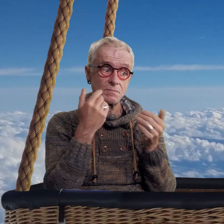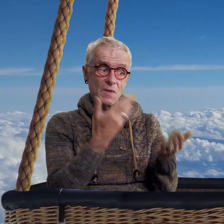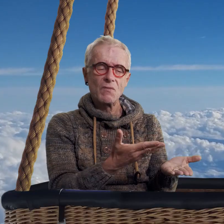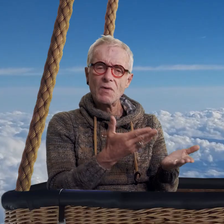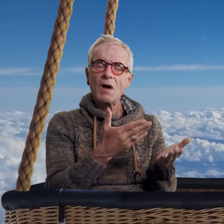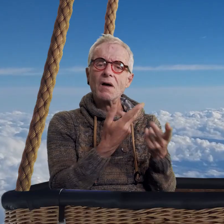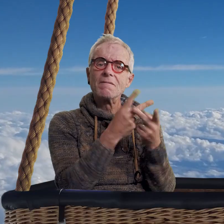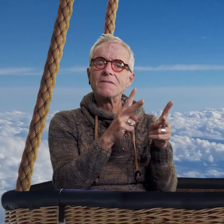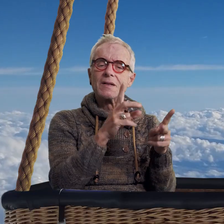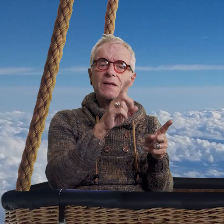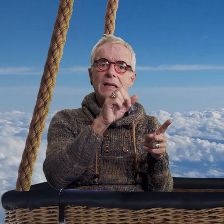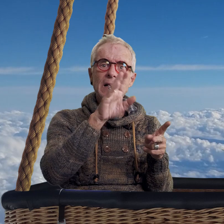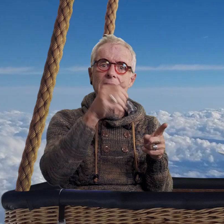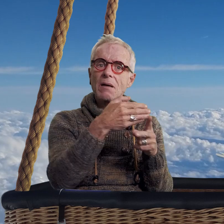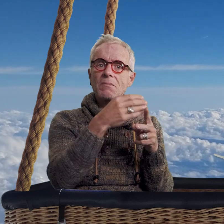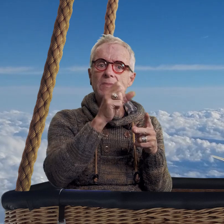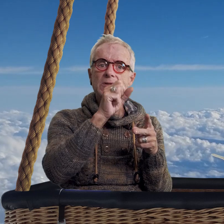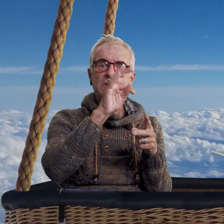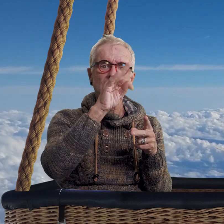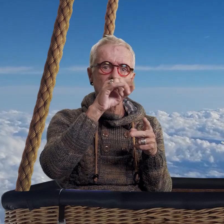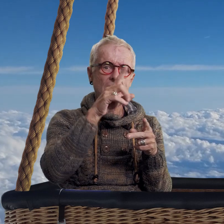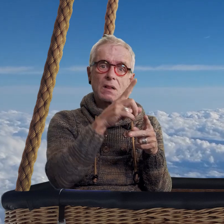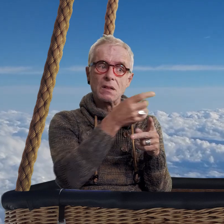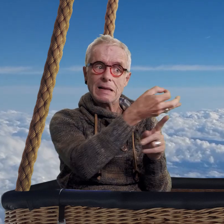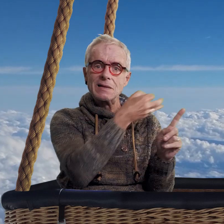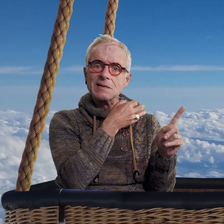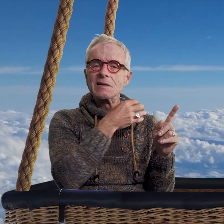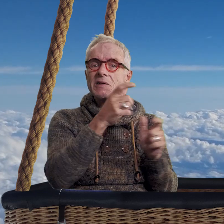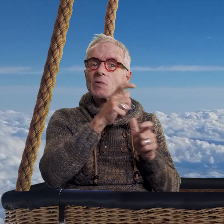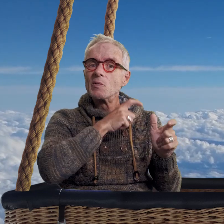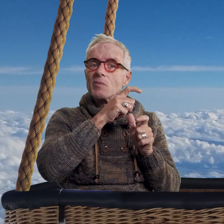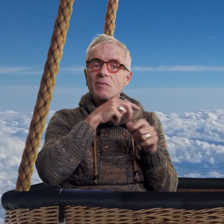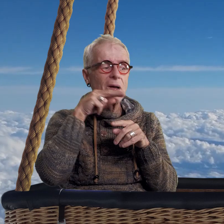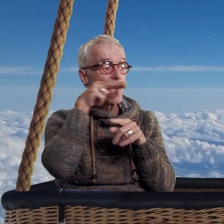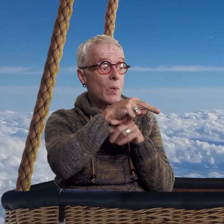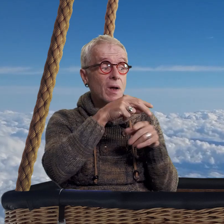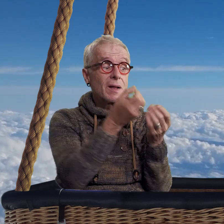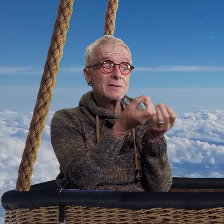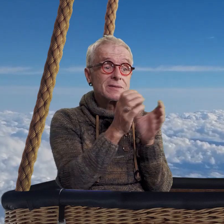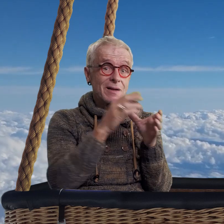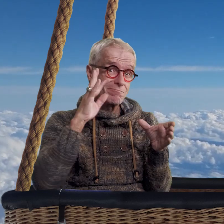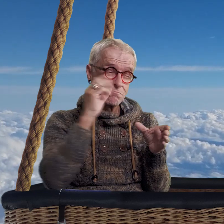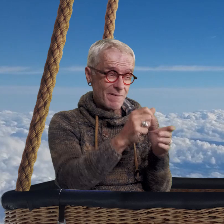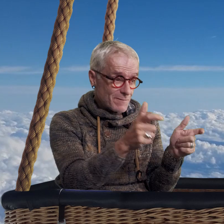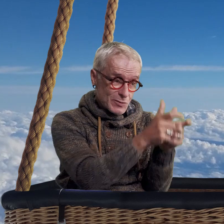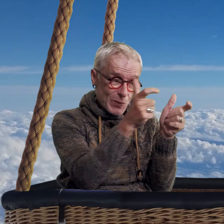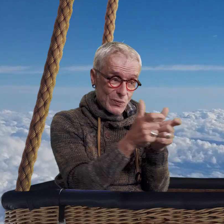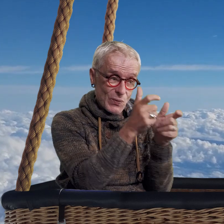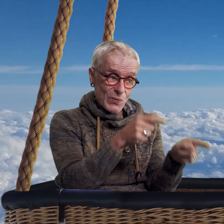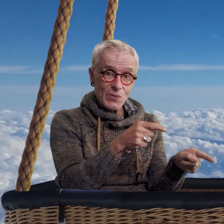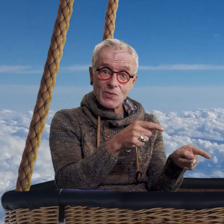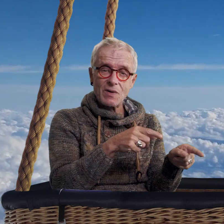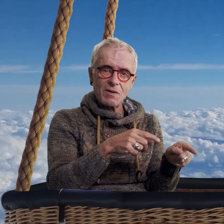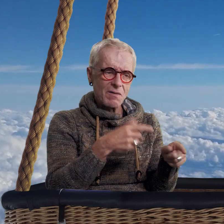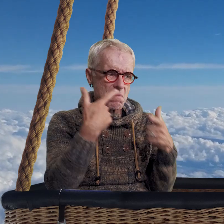Voici Darmstadt, me dit mon compagnon en se penchant par-dessus la nacelle. Apercevez-vous son château ? Pas